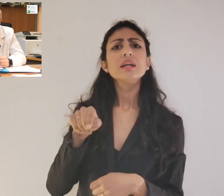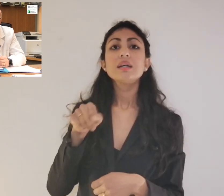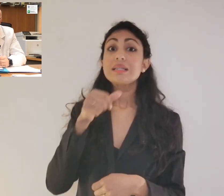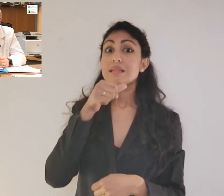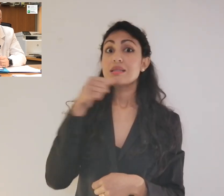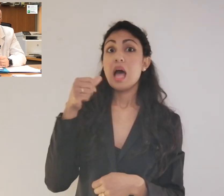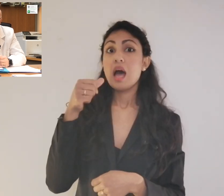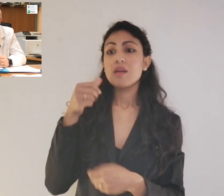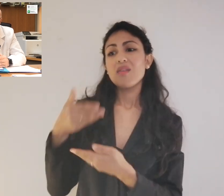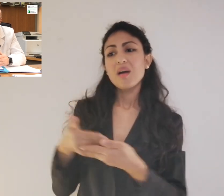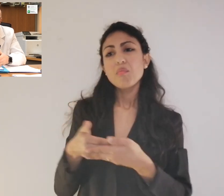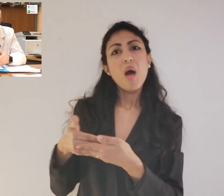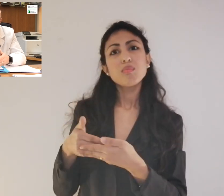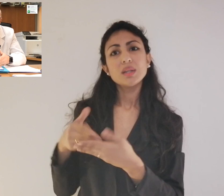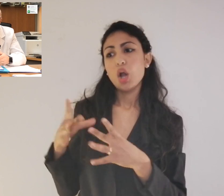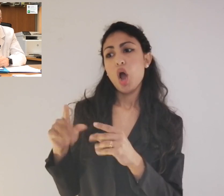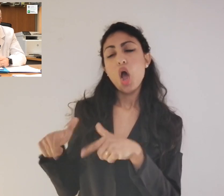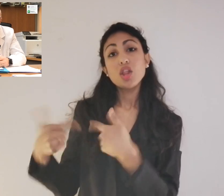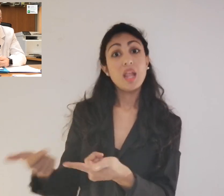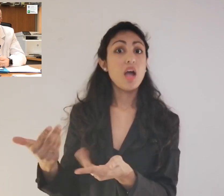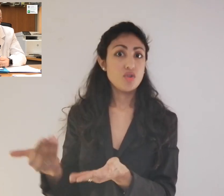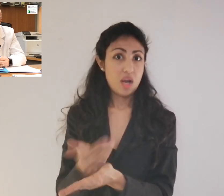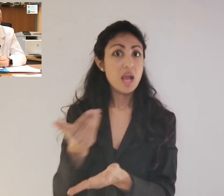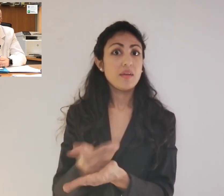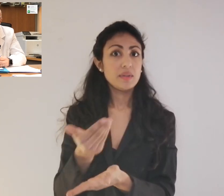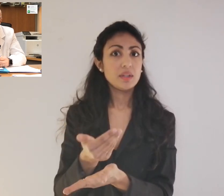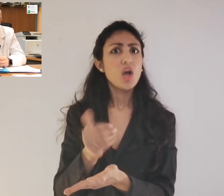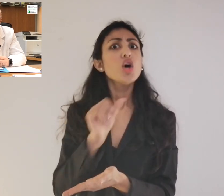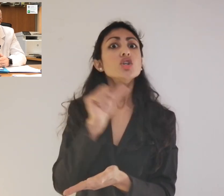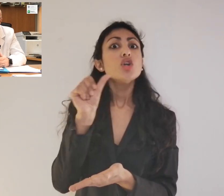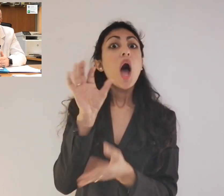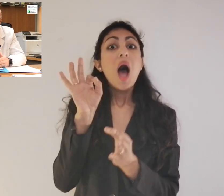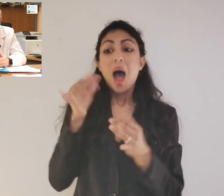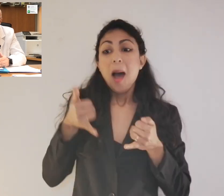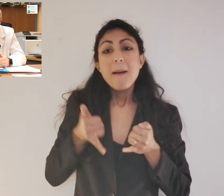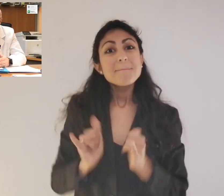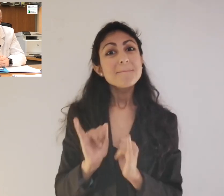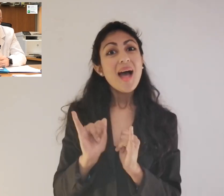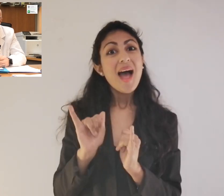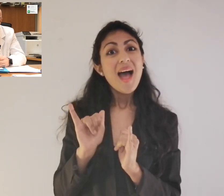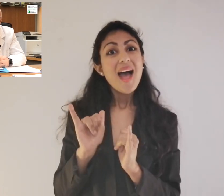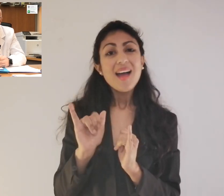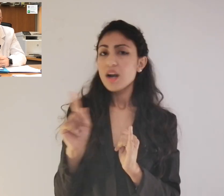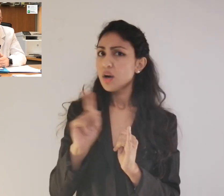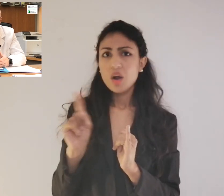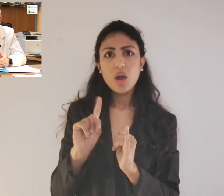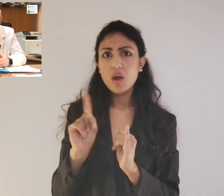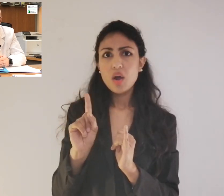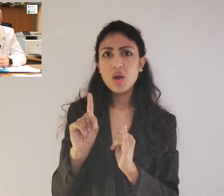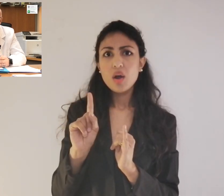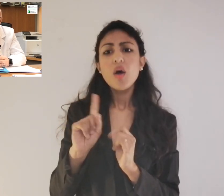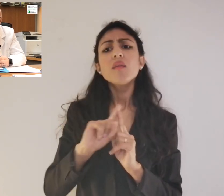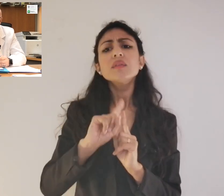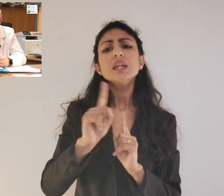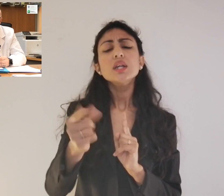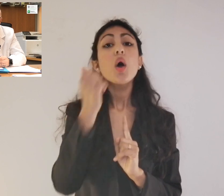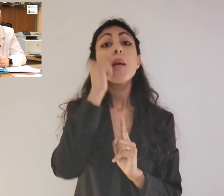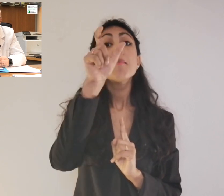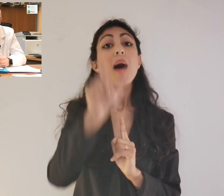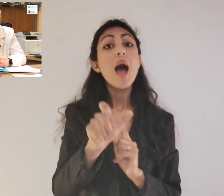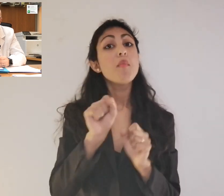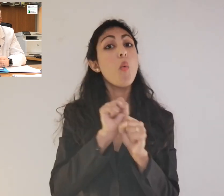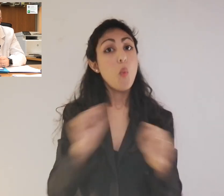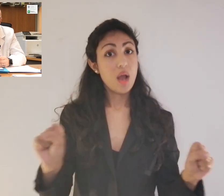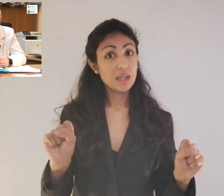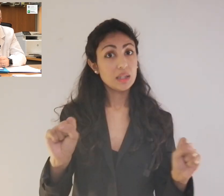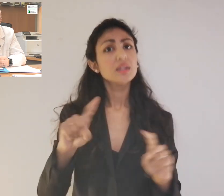trasmissione respiratoria che non riguarda solo i primi giorni di vita, ma riguarda poi anche le settimane successive finché